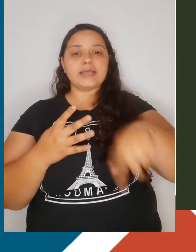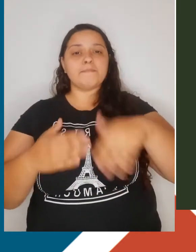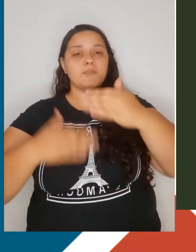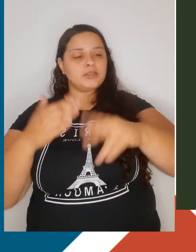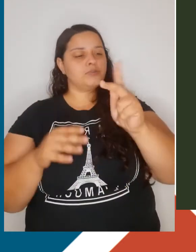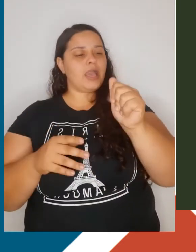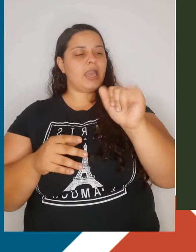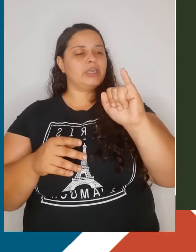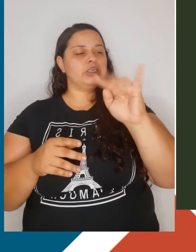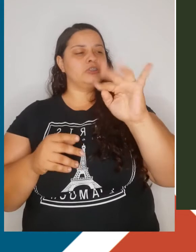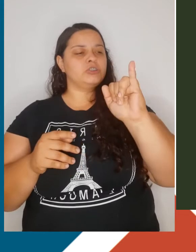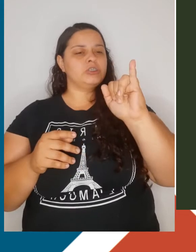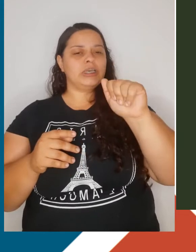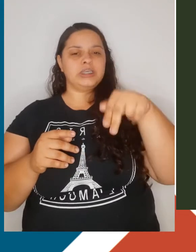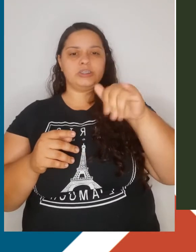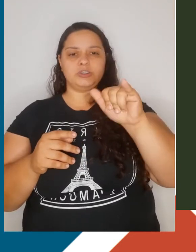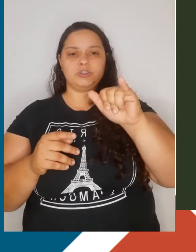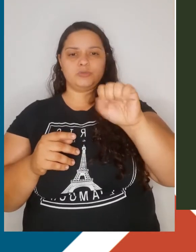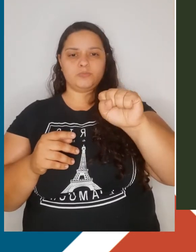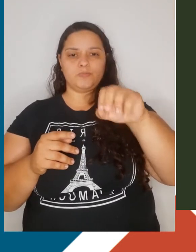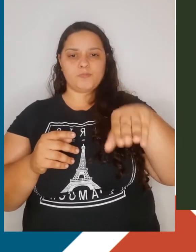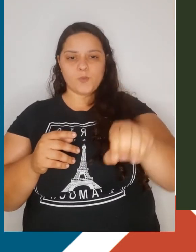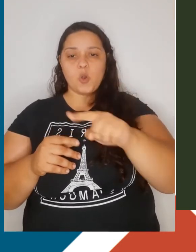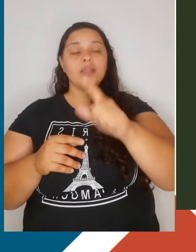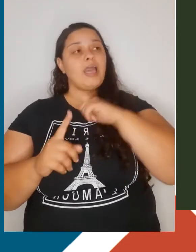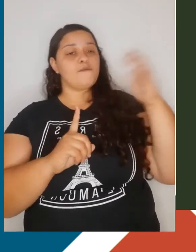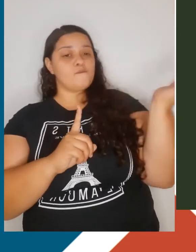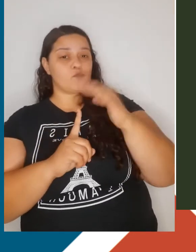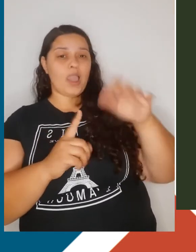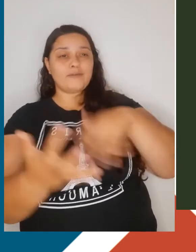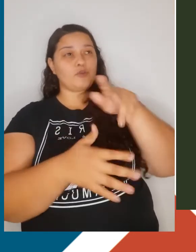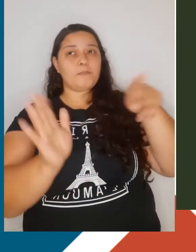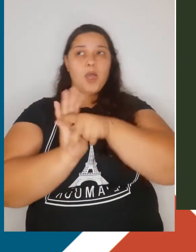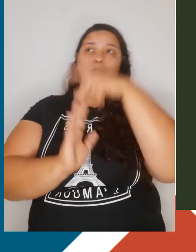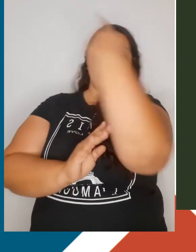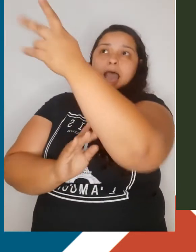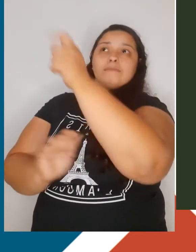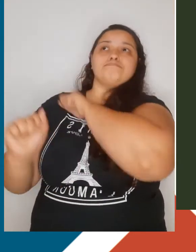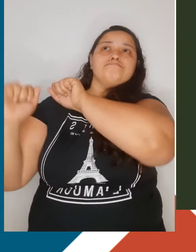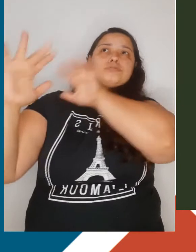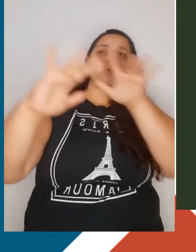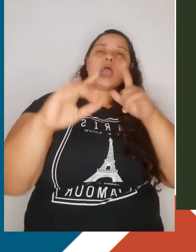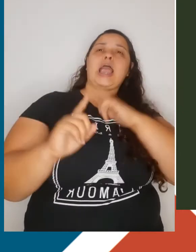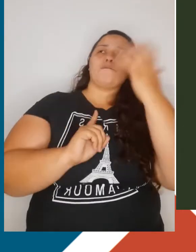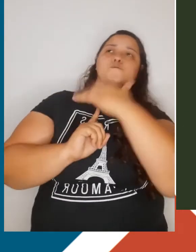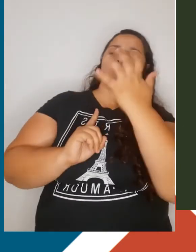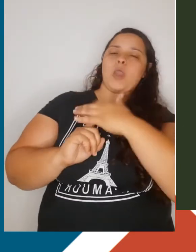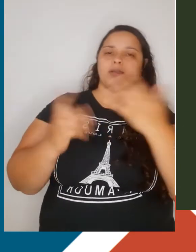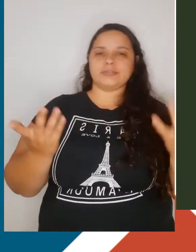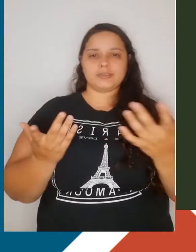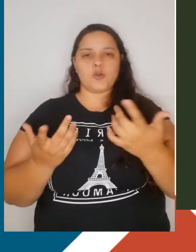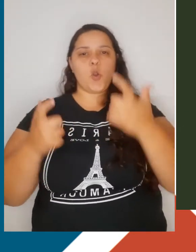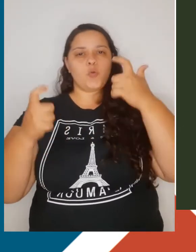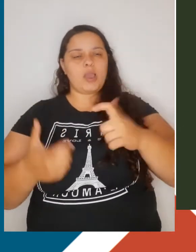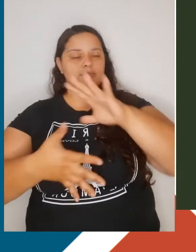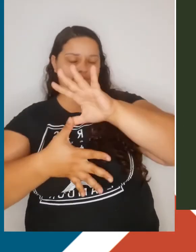conhecido como haitianismo, ou seja, as influências que essa grande revolução teve para revoltas de